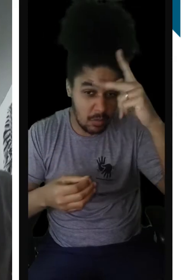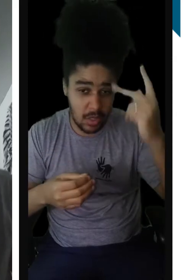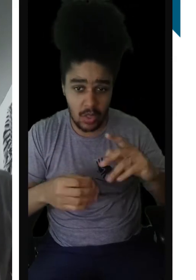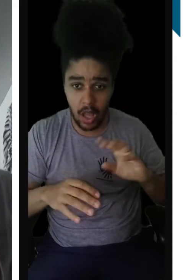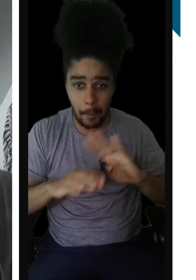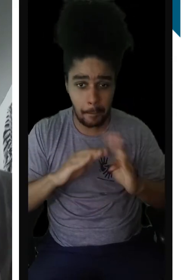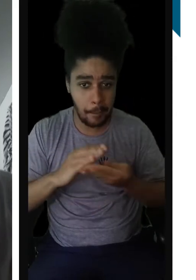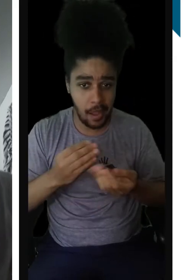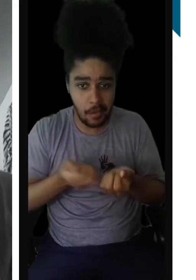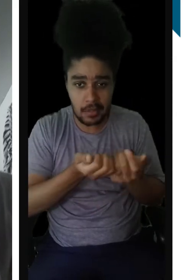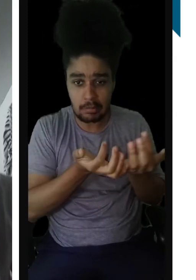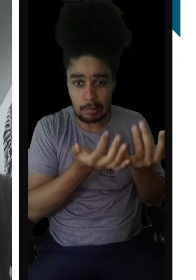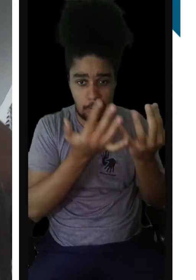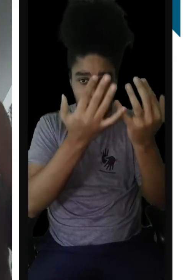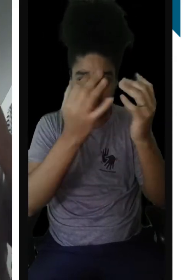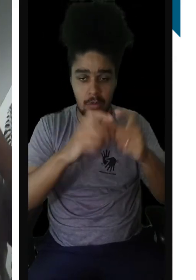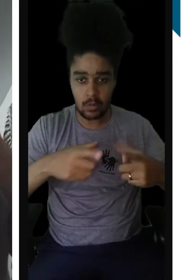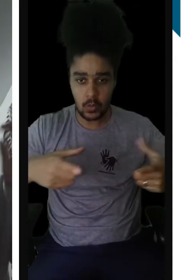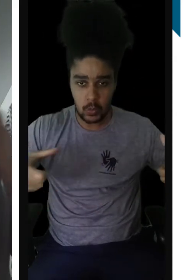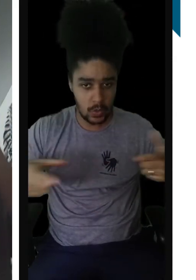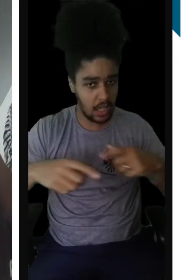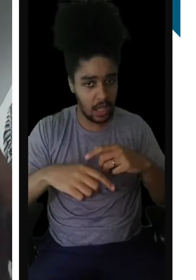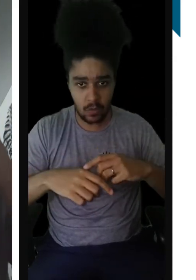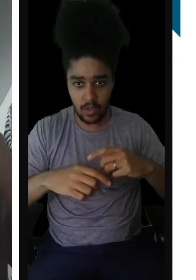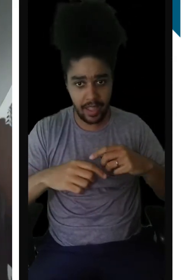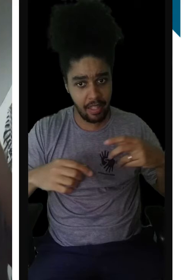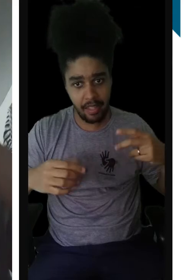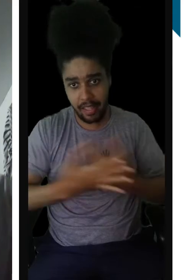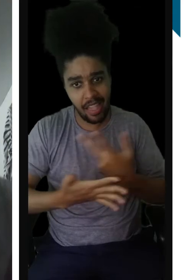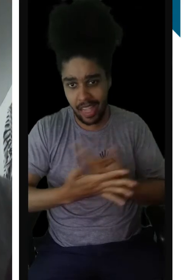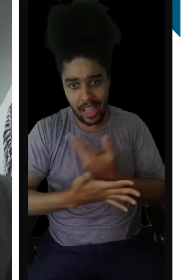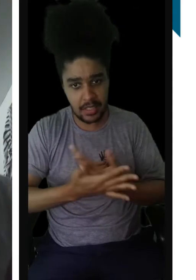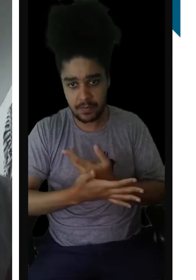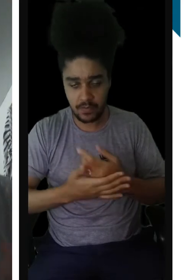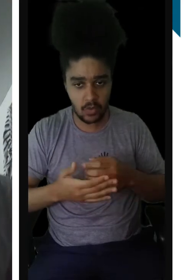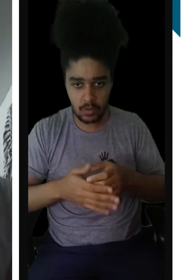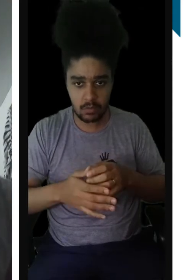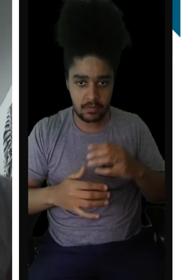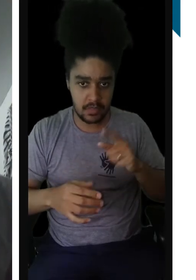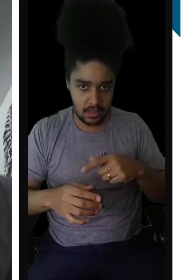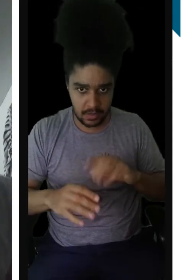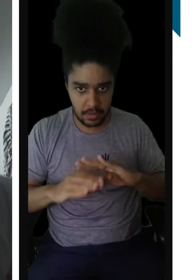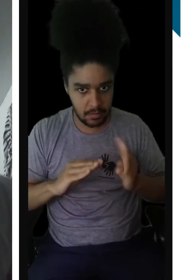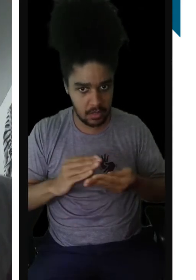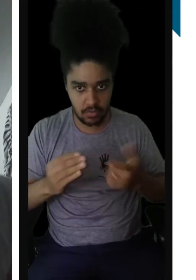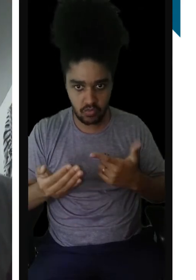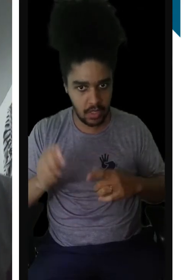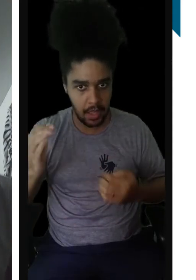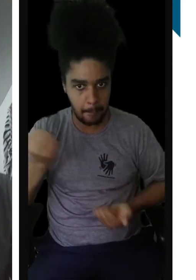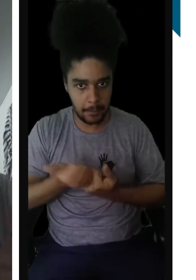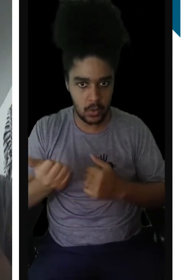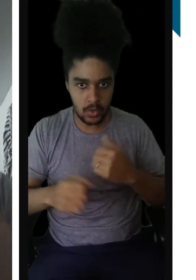população. Muitos bairros cresceram de forma desorganizada e é óbvio que esses bairros que nunca tiveram o apoio do